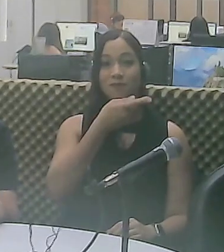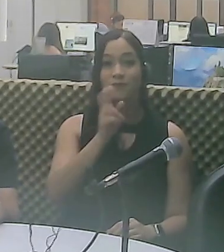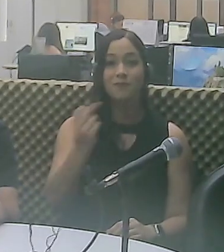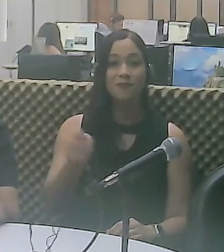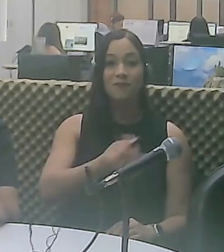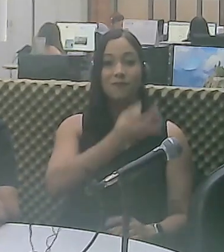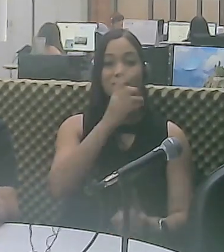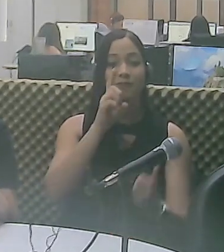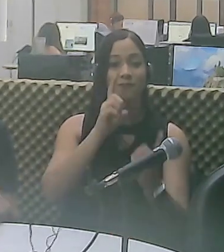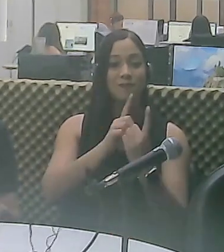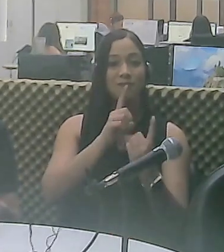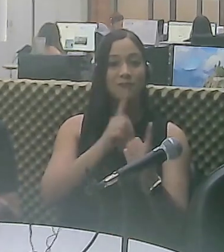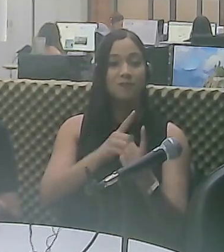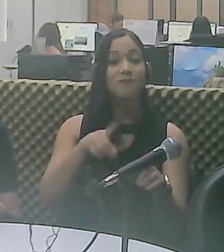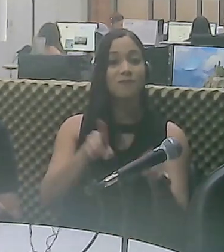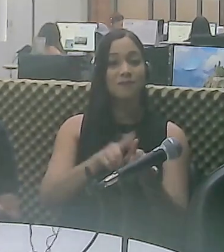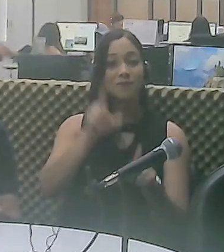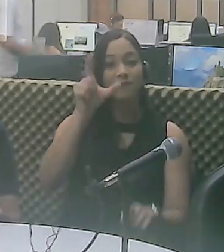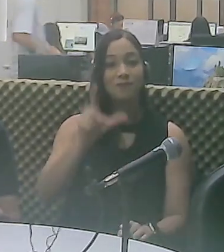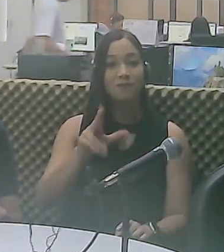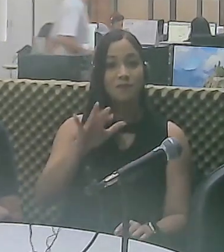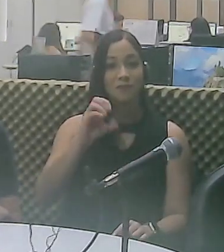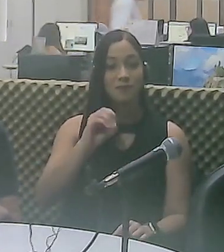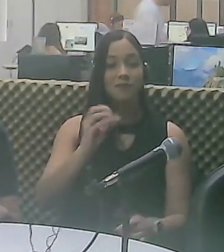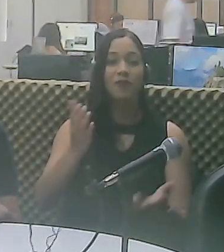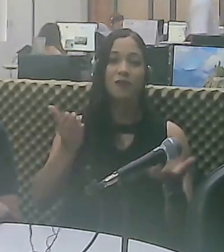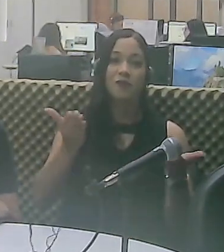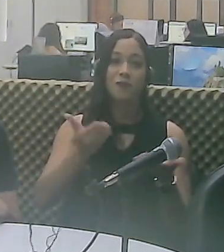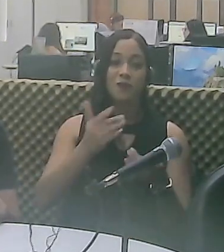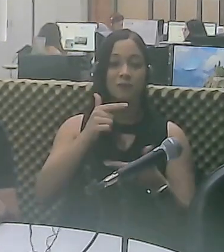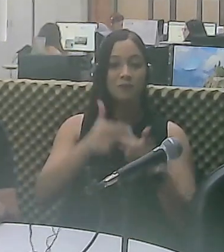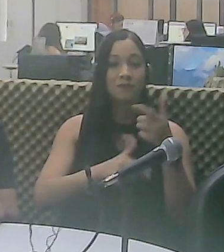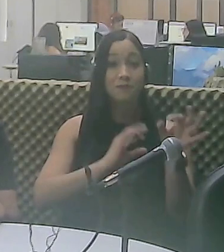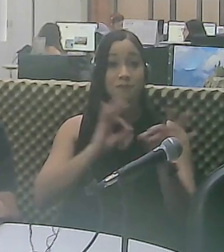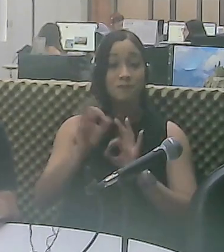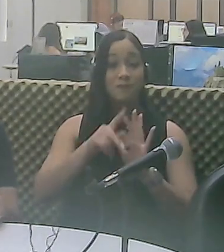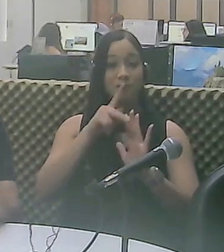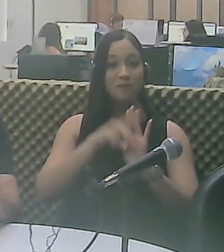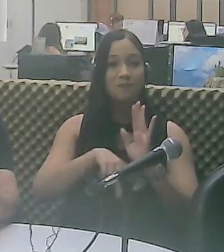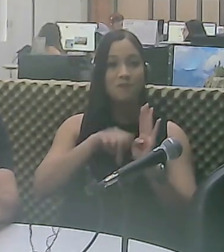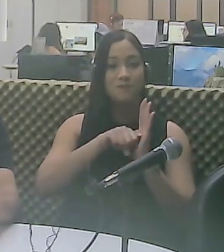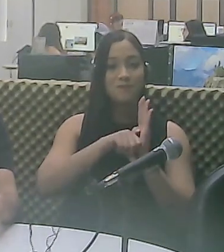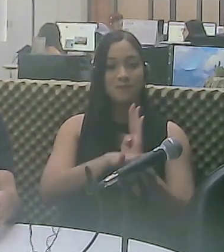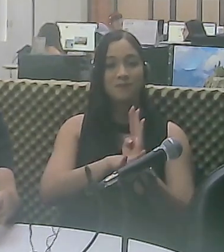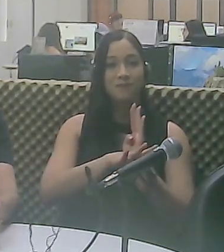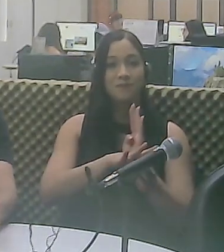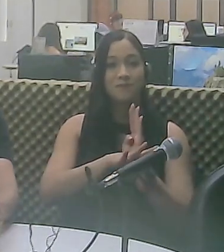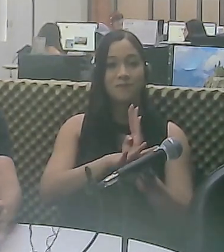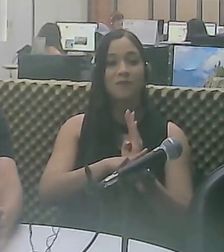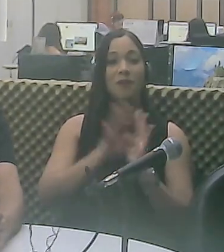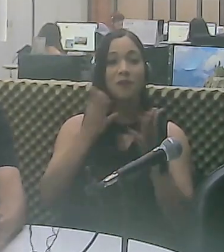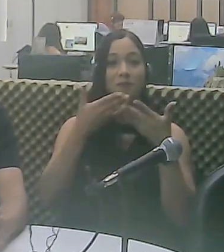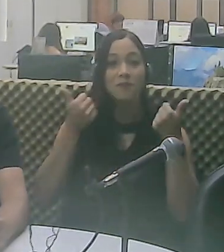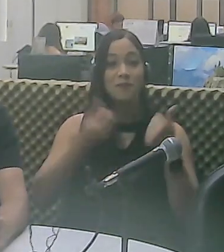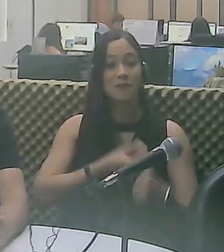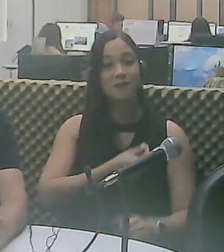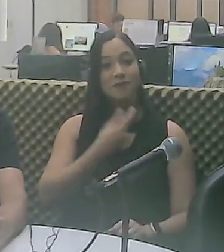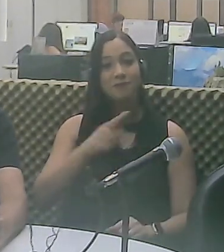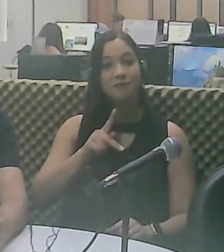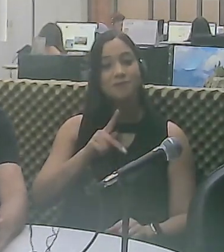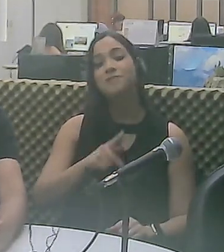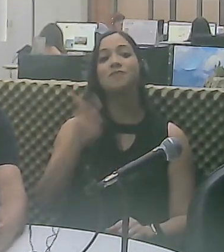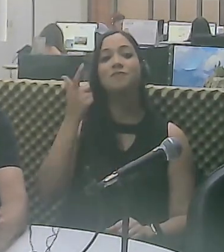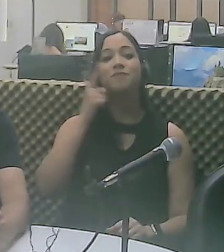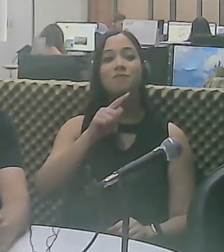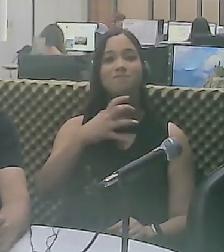e milhares de atendimentos Inclusive é o seu Lúcio que agora recebe serviços programas projetos e benefícios que melhoram sua vida e